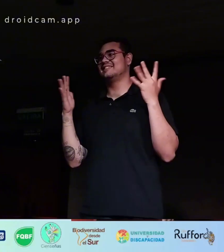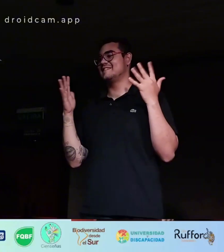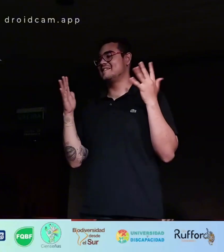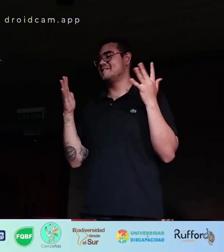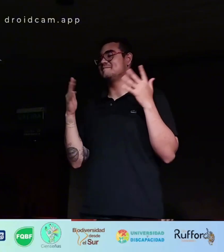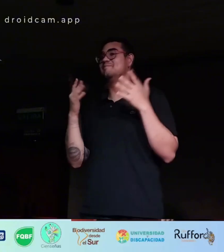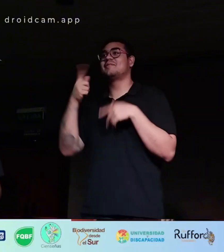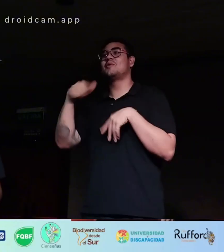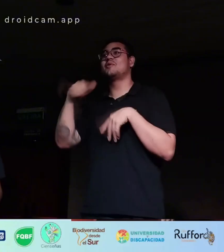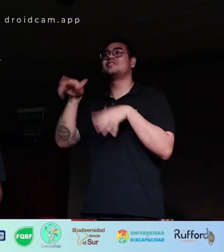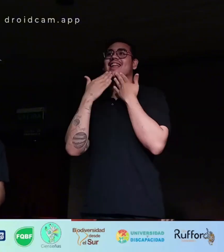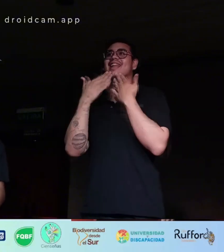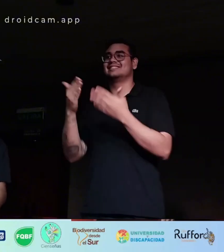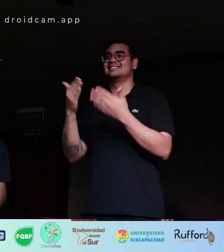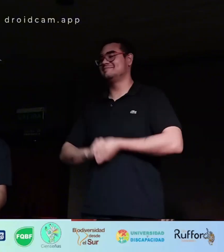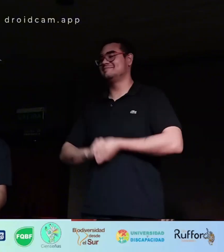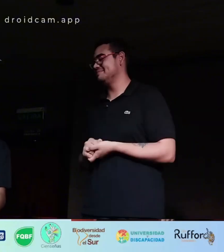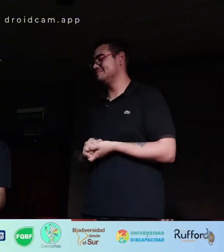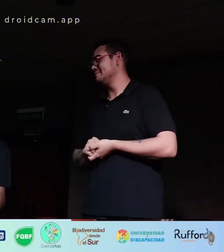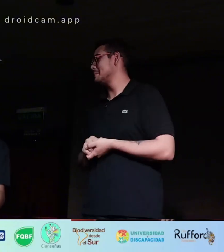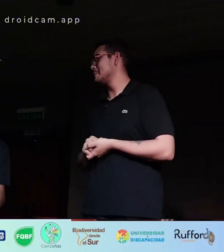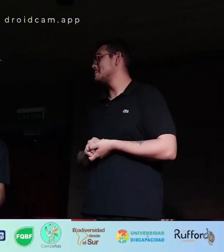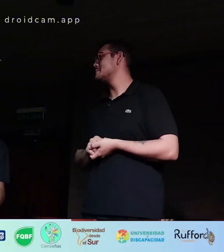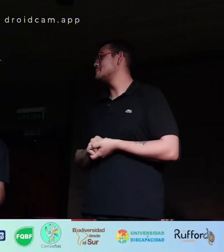Muchas gracias.